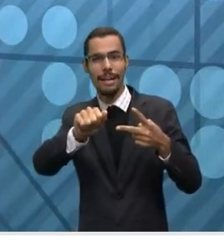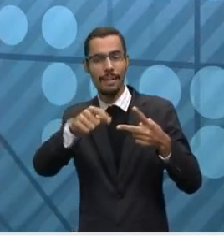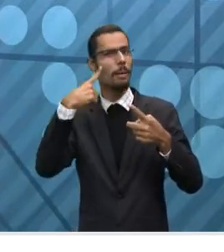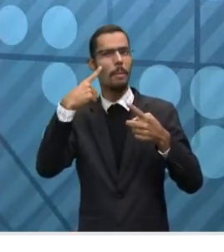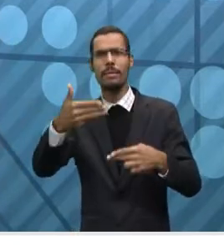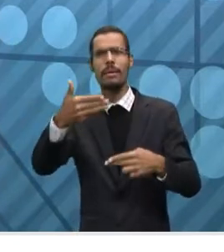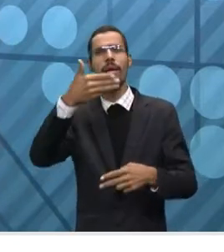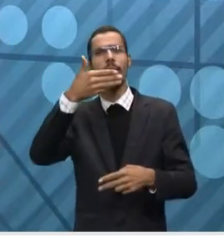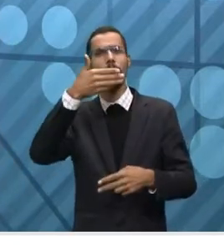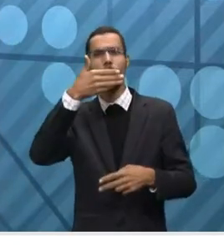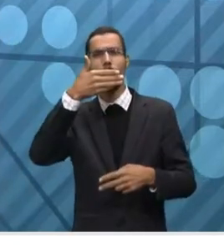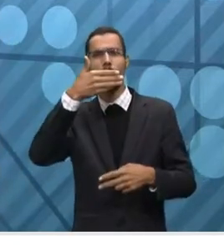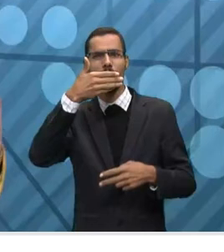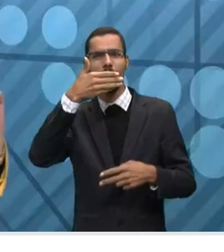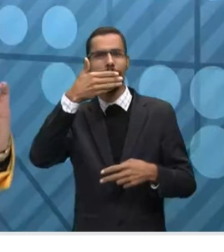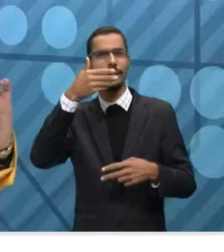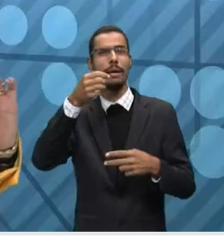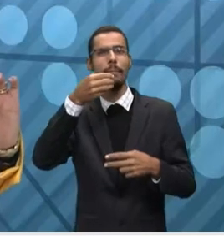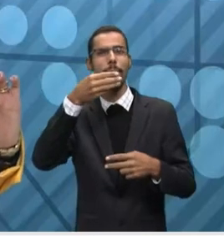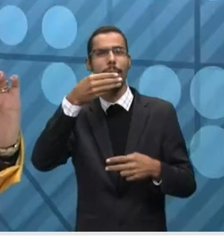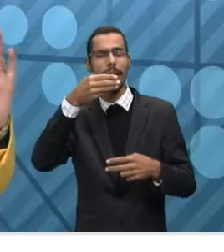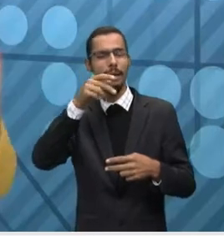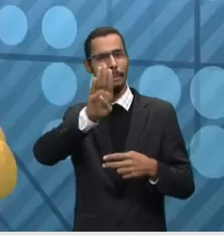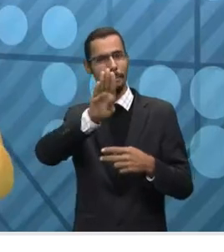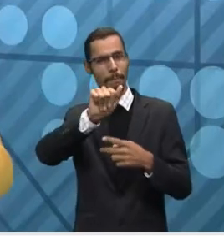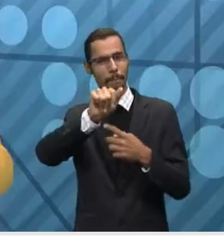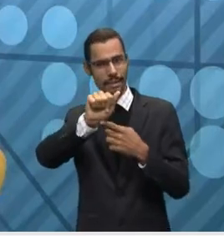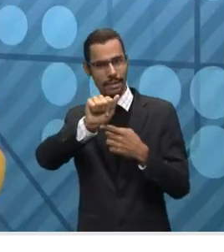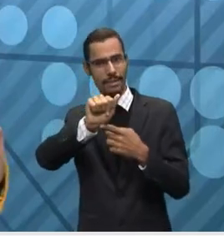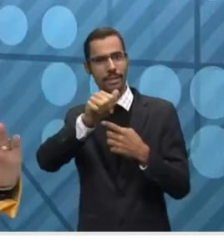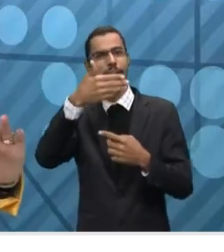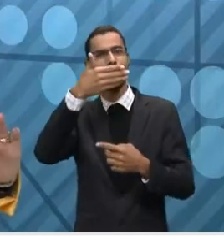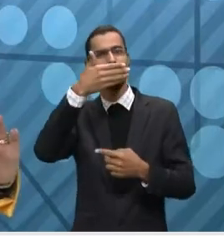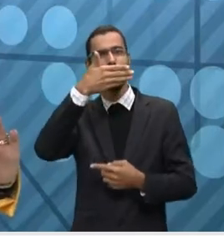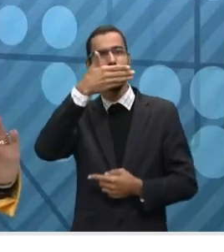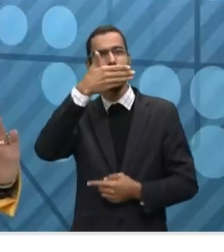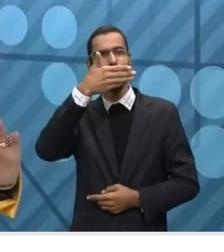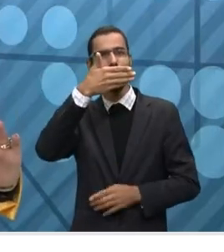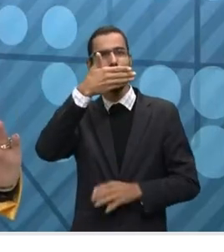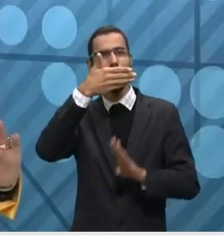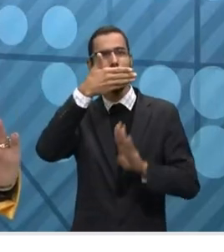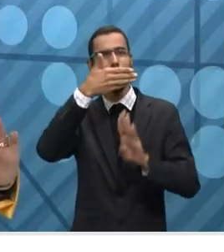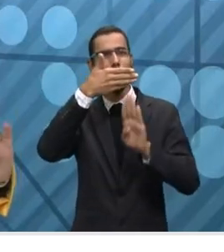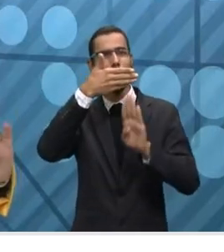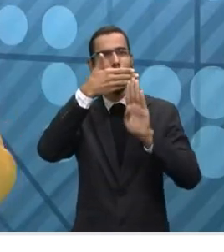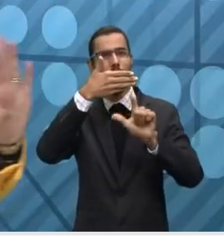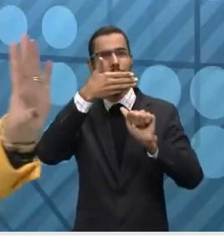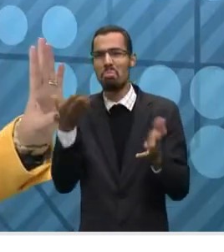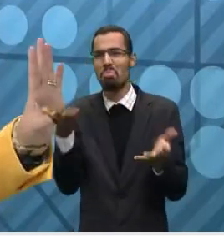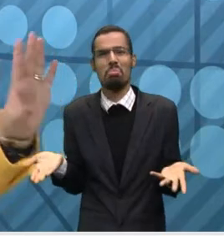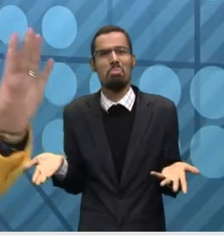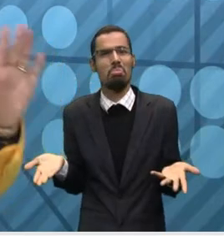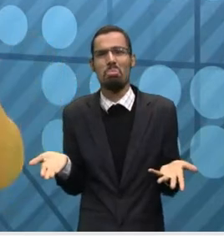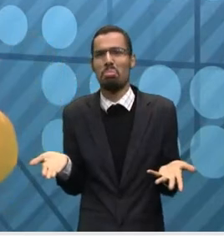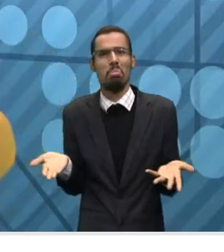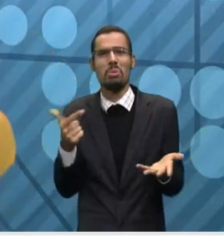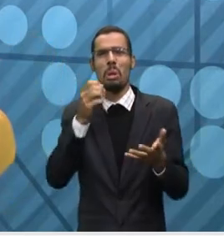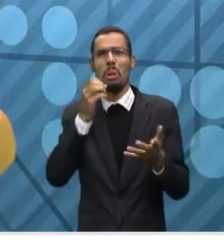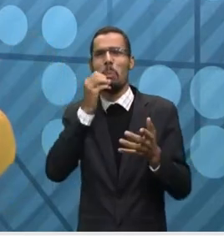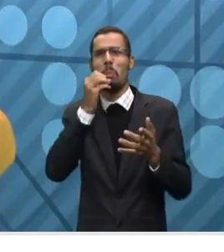ponto articulatório, mas não é o mesmo modo. Ba, tá? Do bala. Coloca a mão na frente. Bala. Não tem